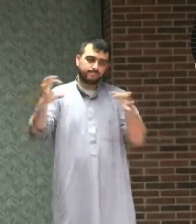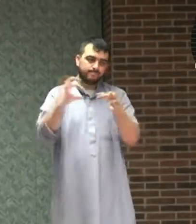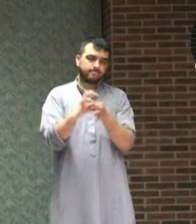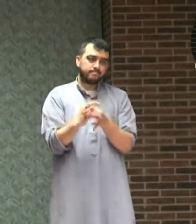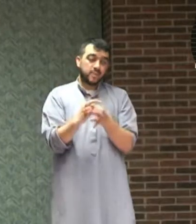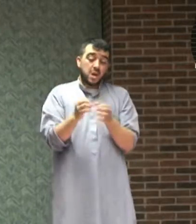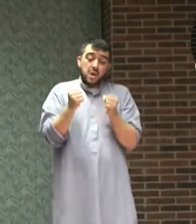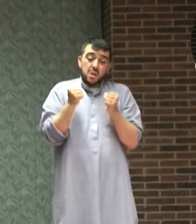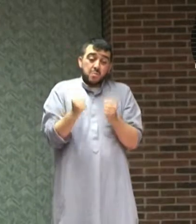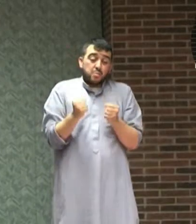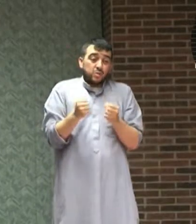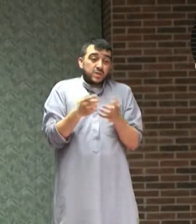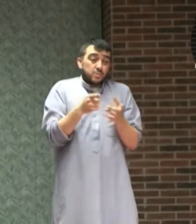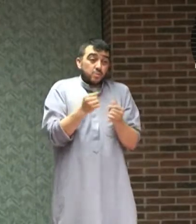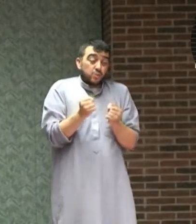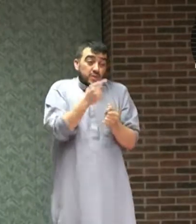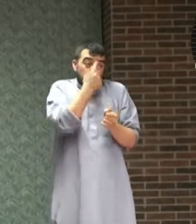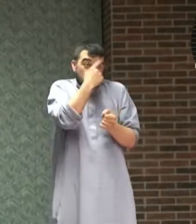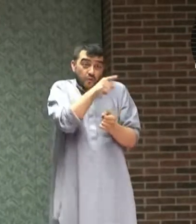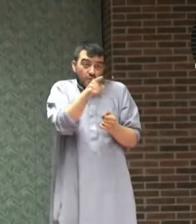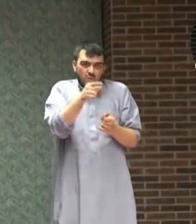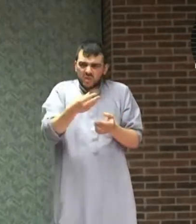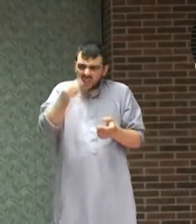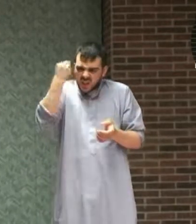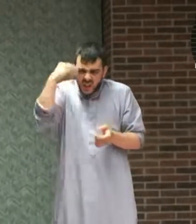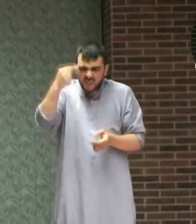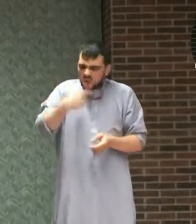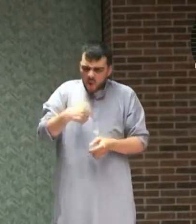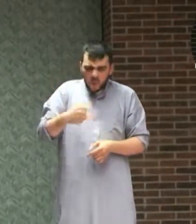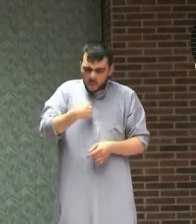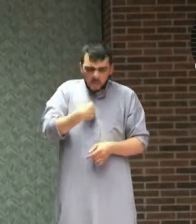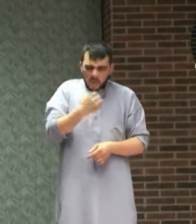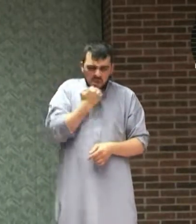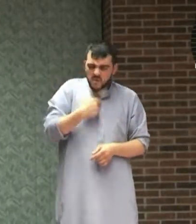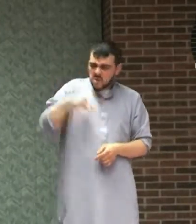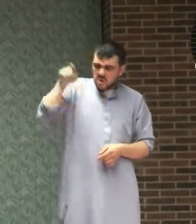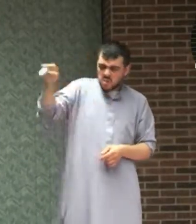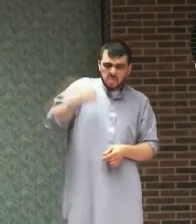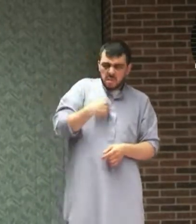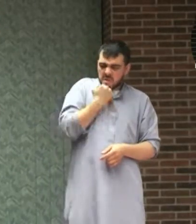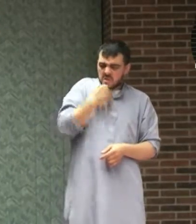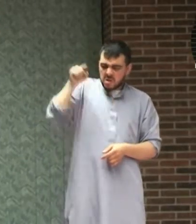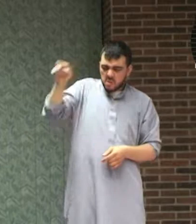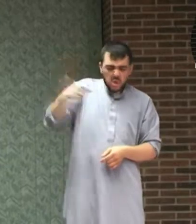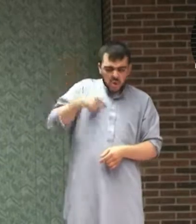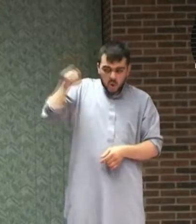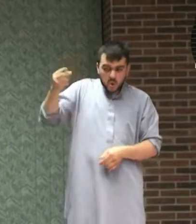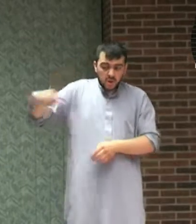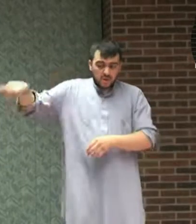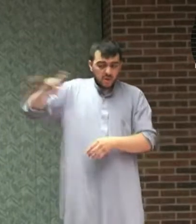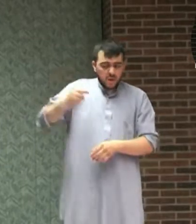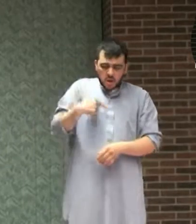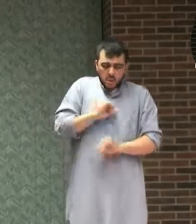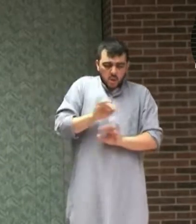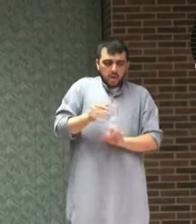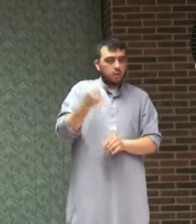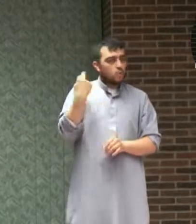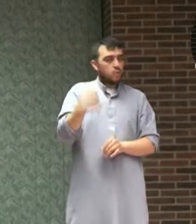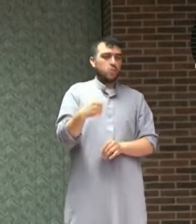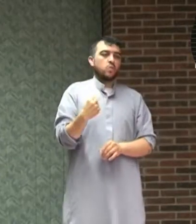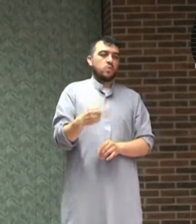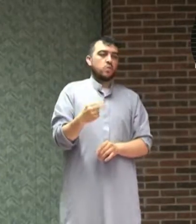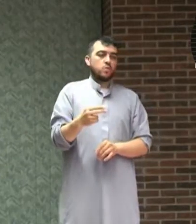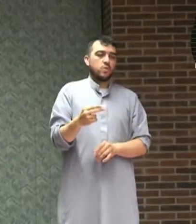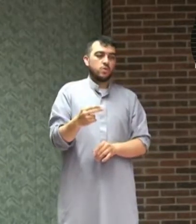lui, même si, dans votre vision des choses, c'est lui qui a commis l'erreur ou quoi que ce soit. Non,